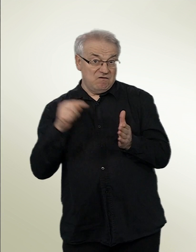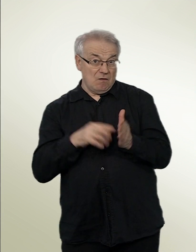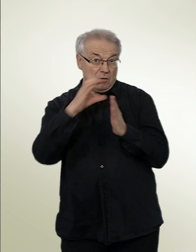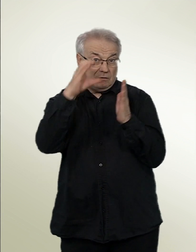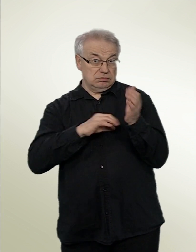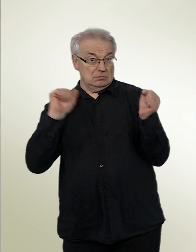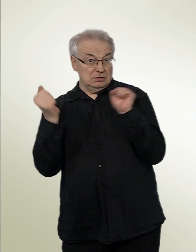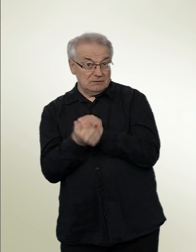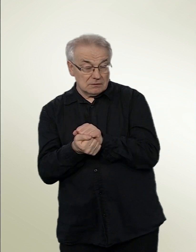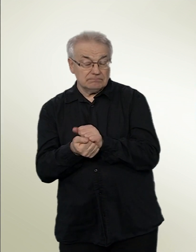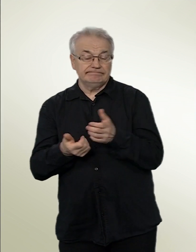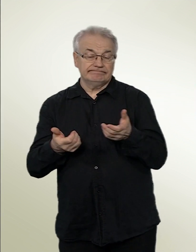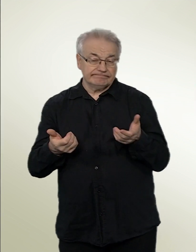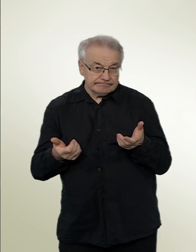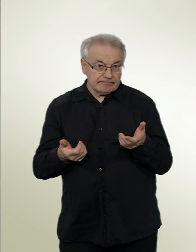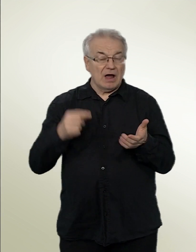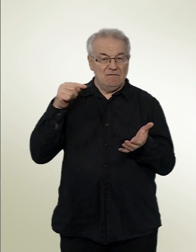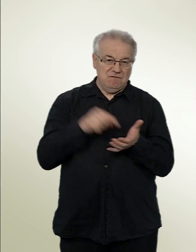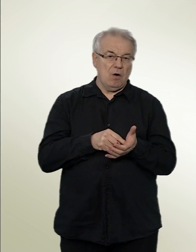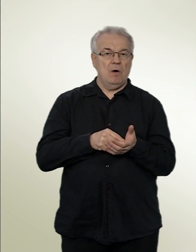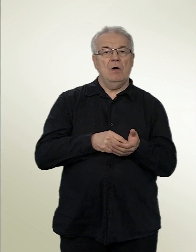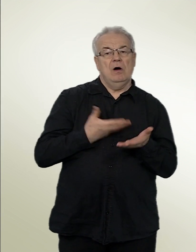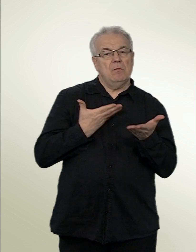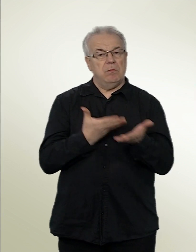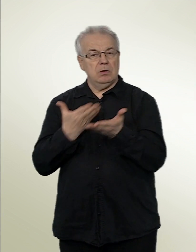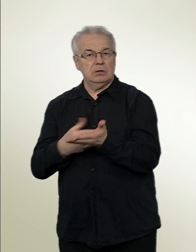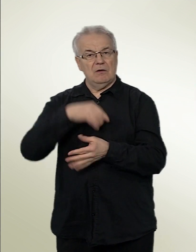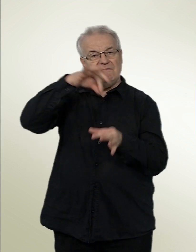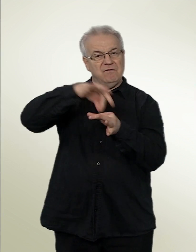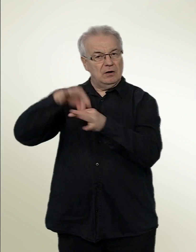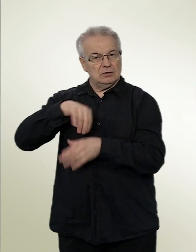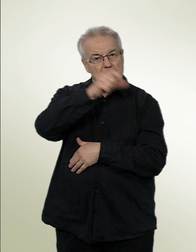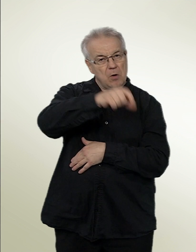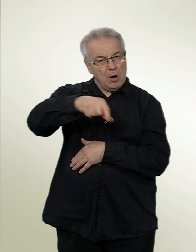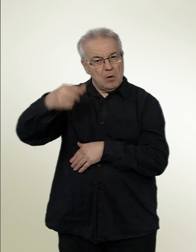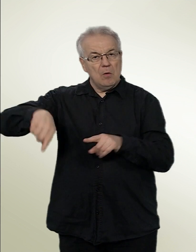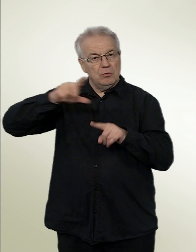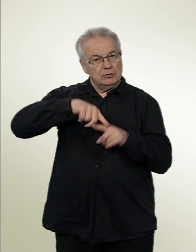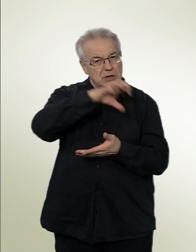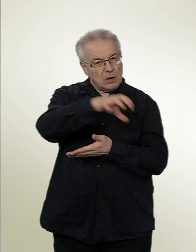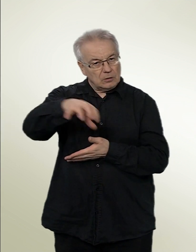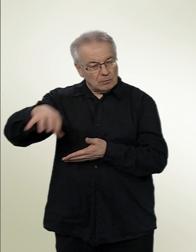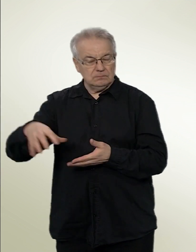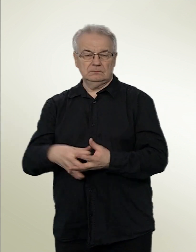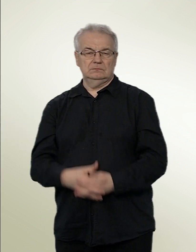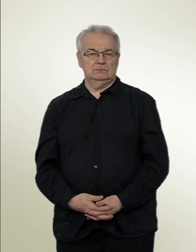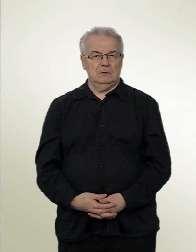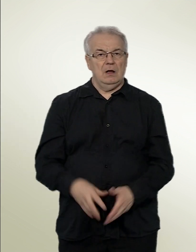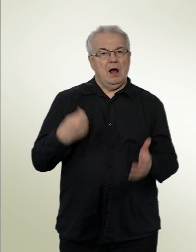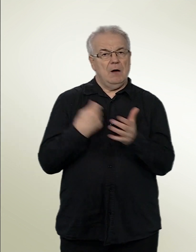de la Constitution, il est nécessaire de la soumettre au vote du peuple et des cantons. L'impôt fédéral direct et